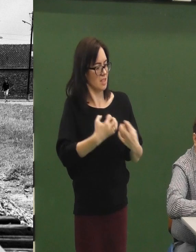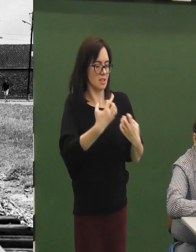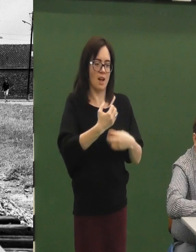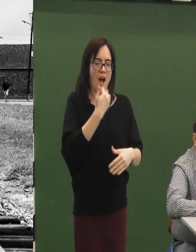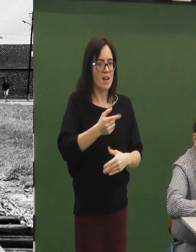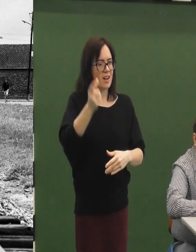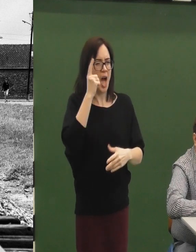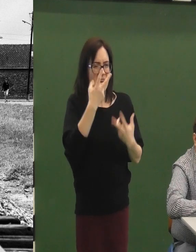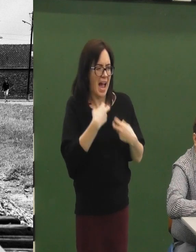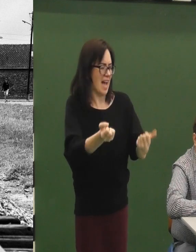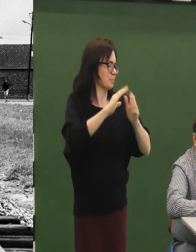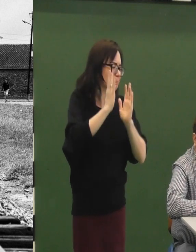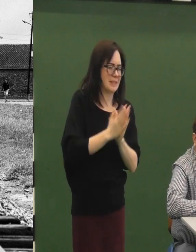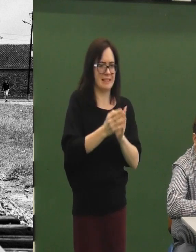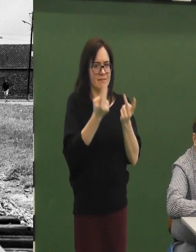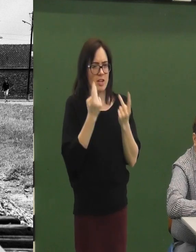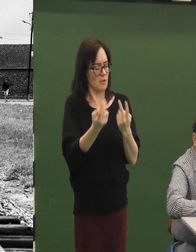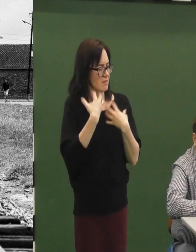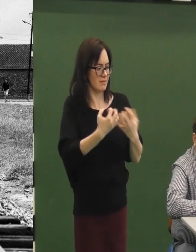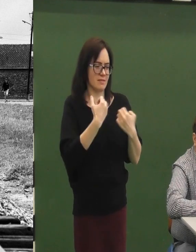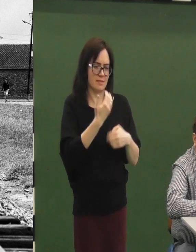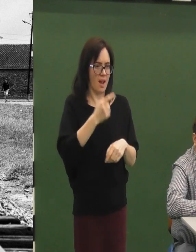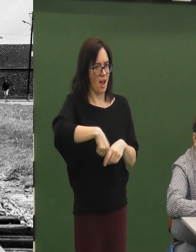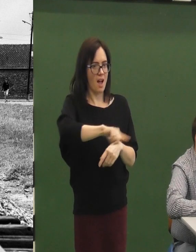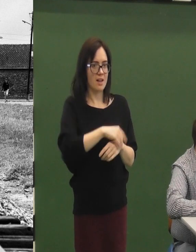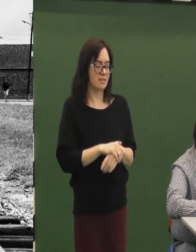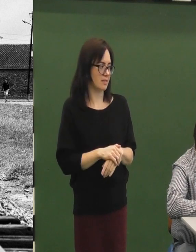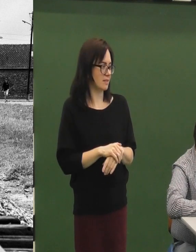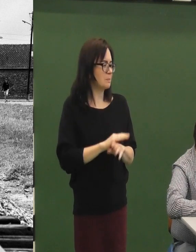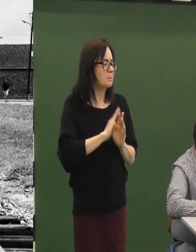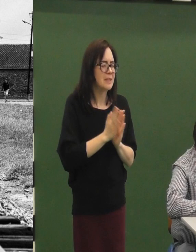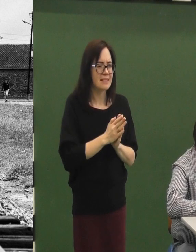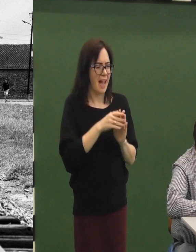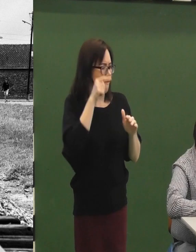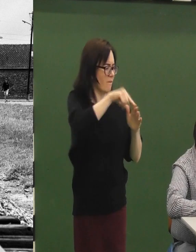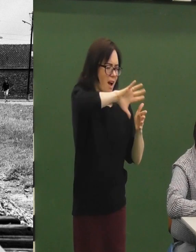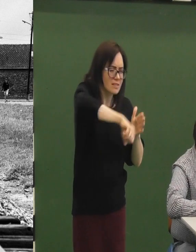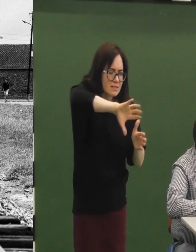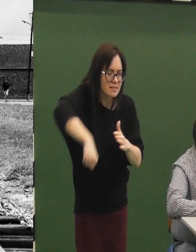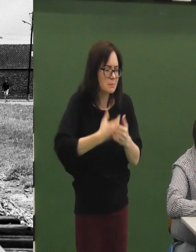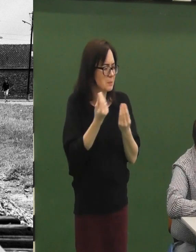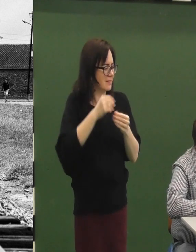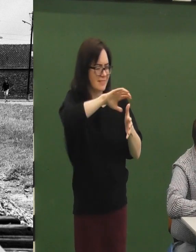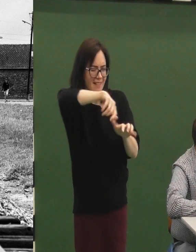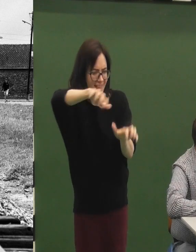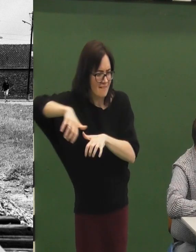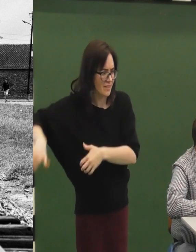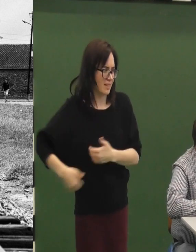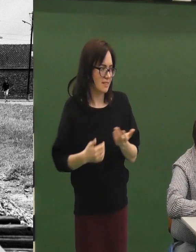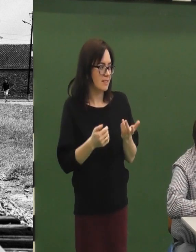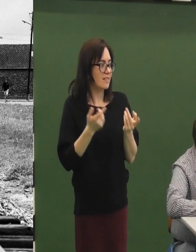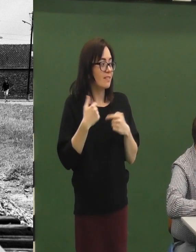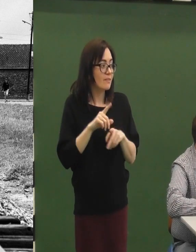mindent az égvilágon. Mindent kiraboltak, magukhoz vettek, volt